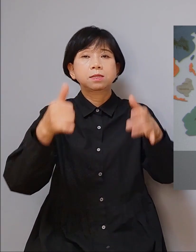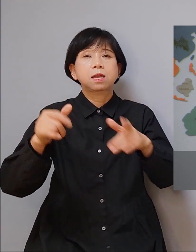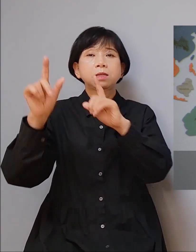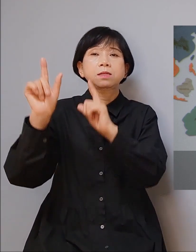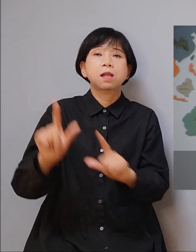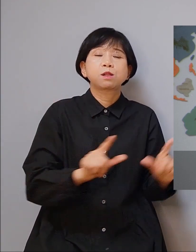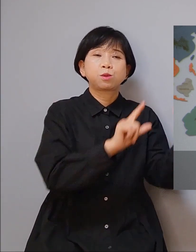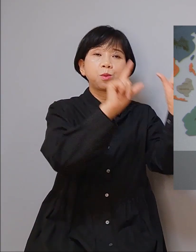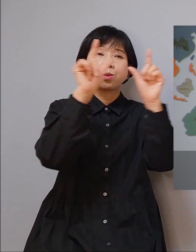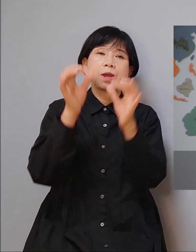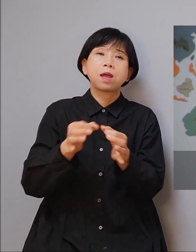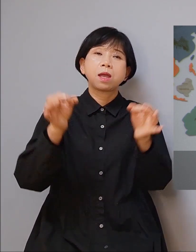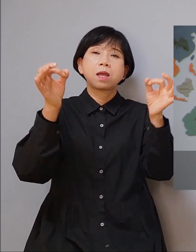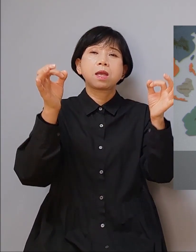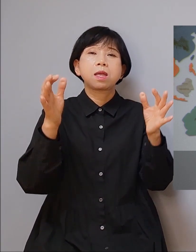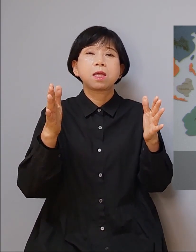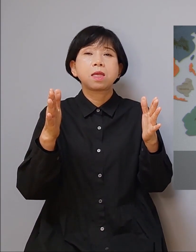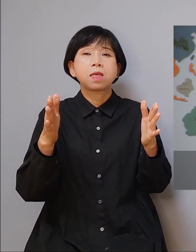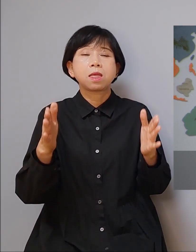바른 세상 살